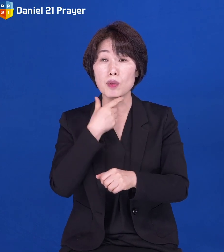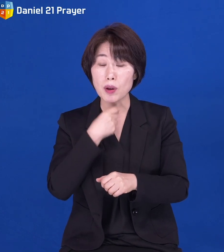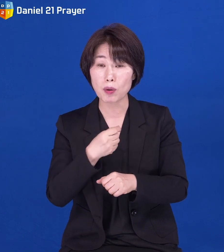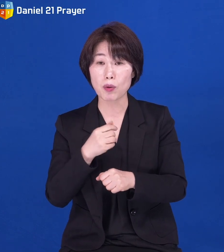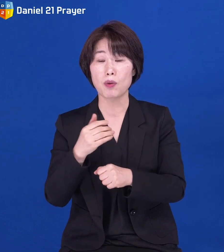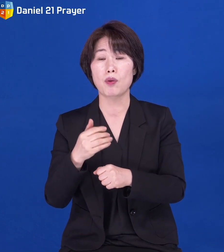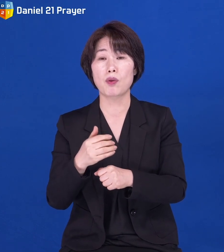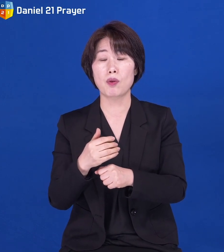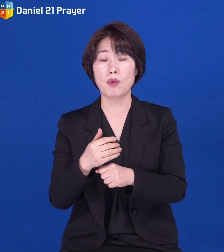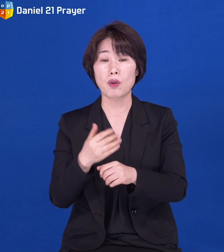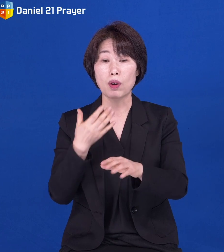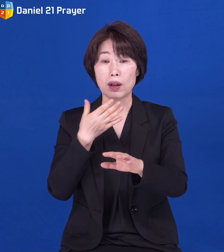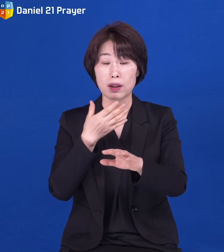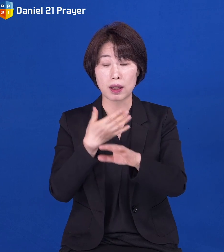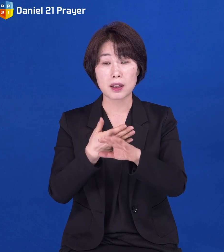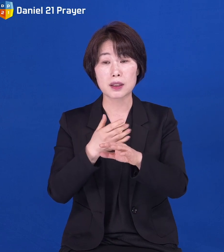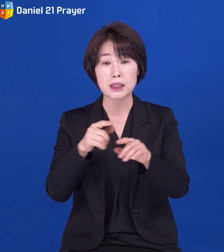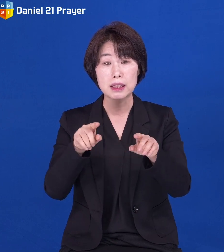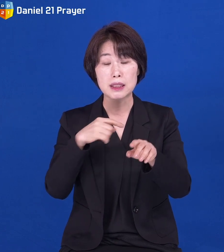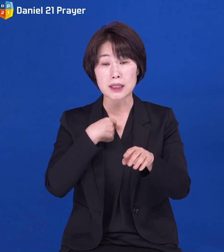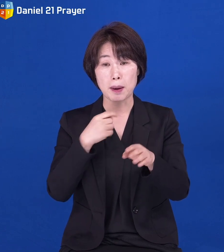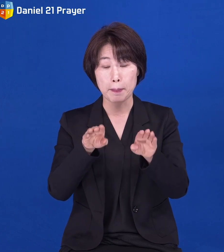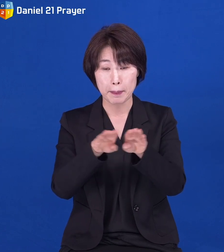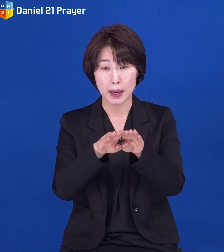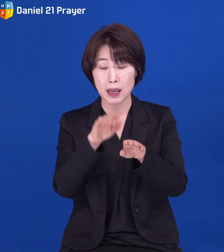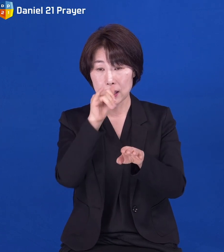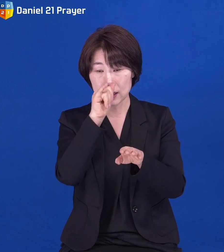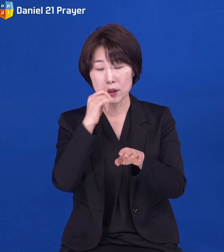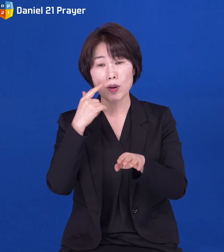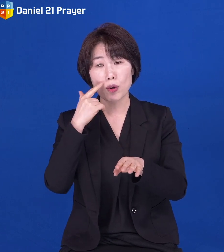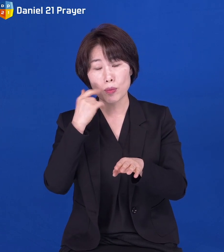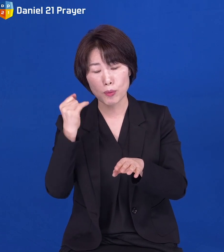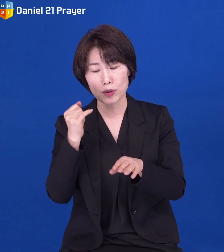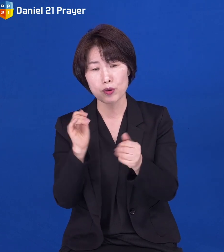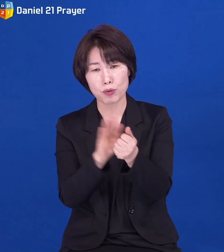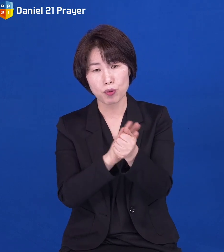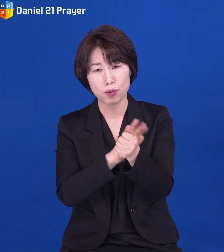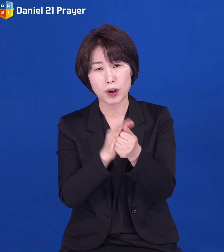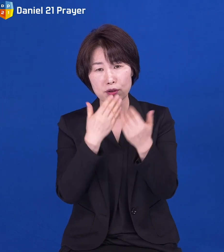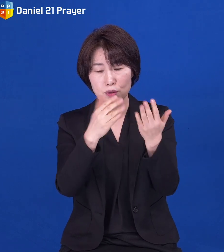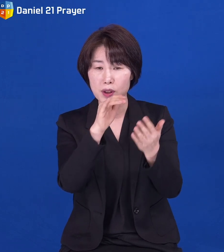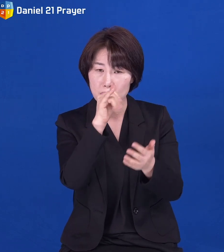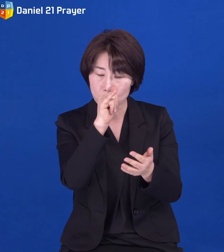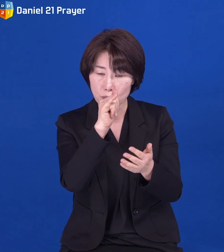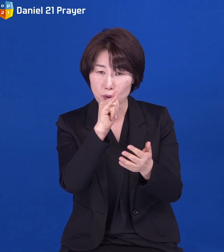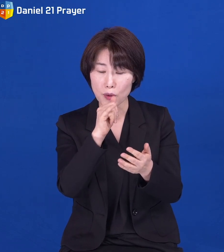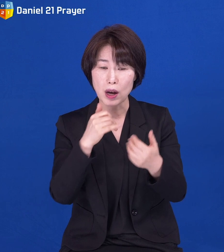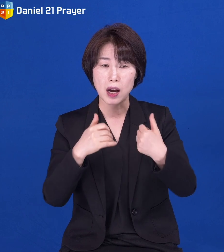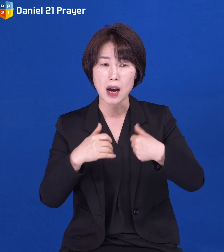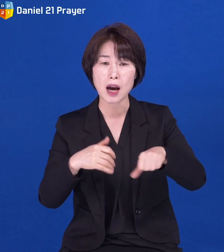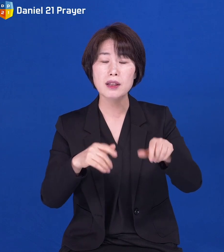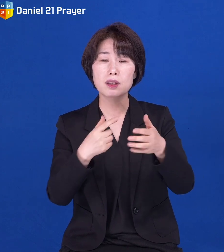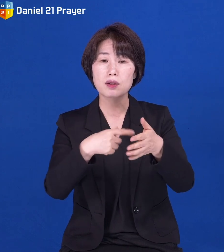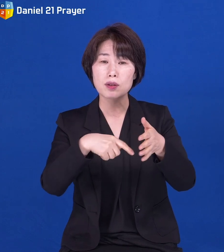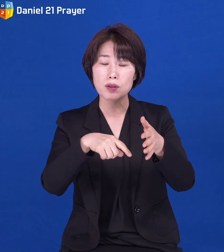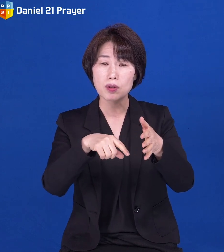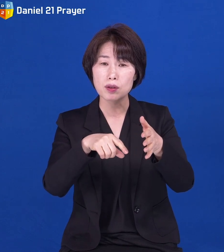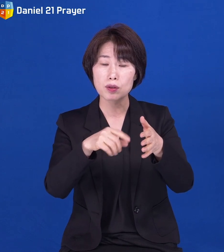분들을 위로하시려고 저한테 우리 미니를 맡기셨고 우리 미니를 통해서 뭔가를 일을 하시려고